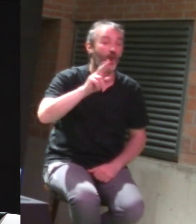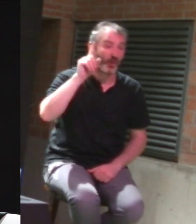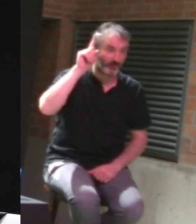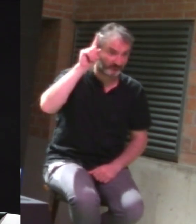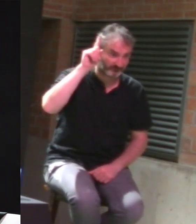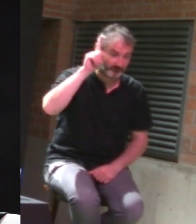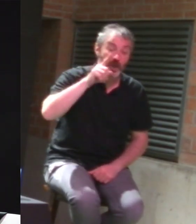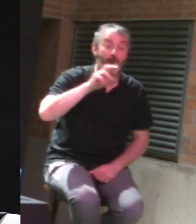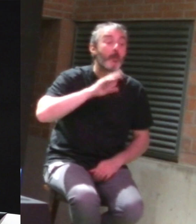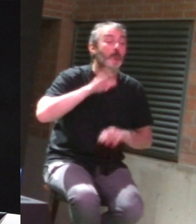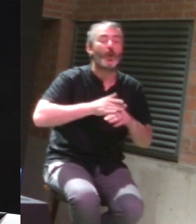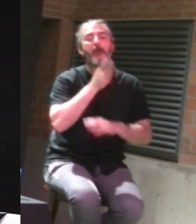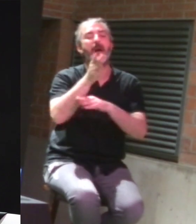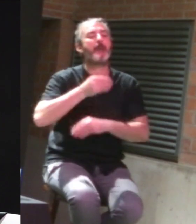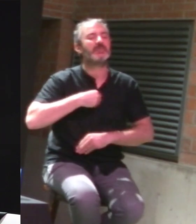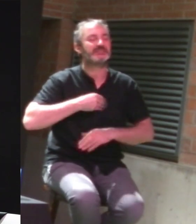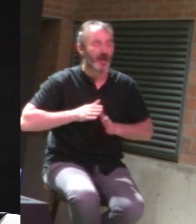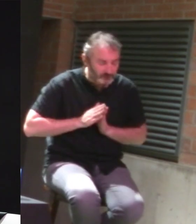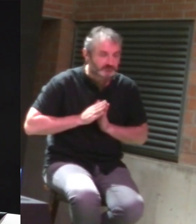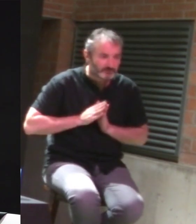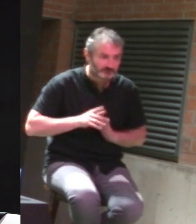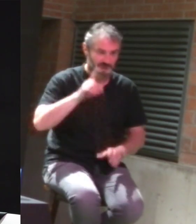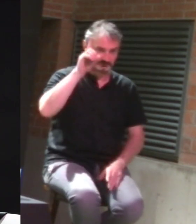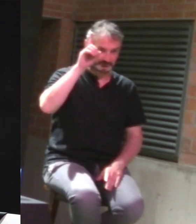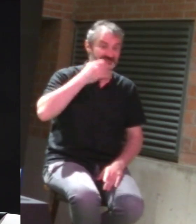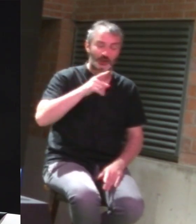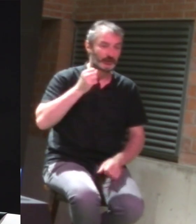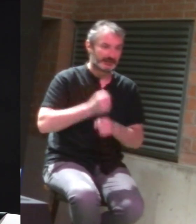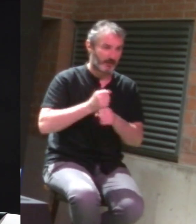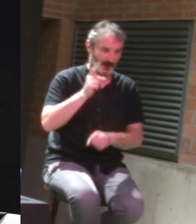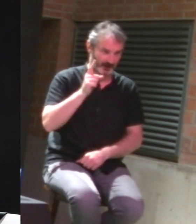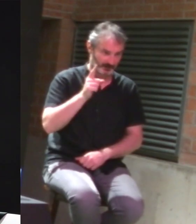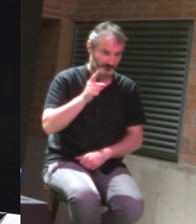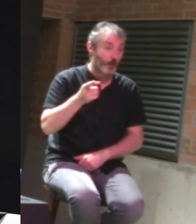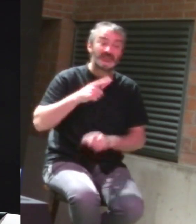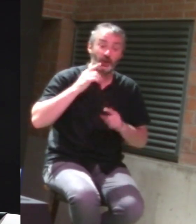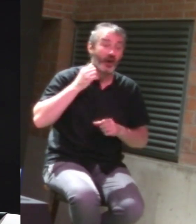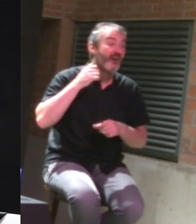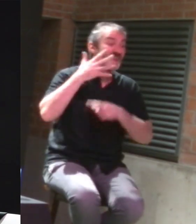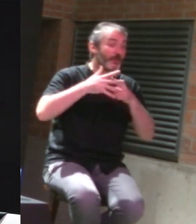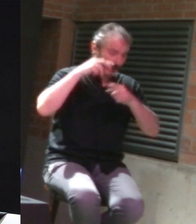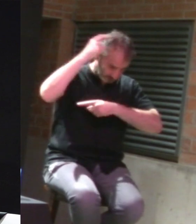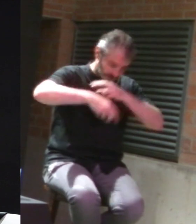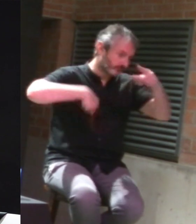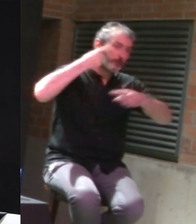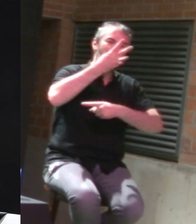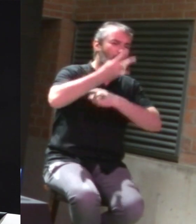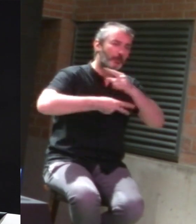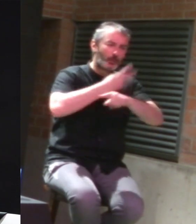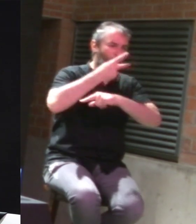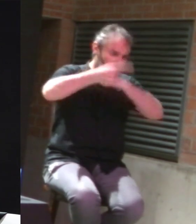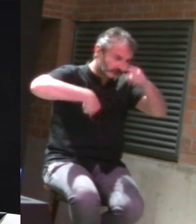de vapor. El vapor no parava mai. Era matí, tarda, nit, diumenges, etc. Després, quan